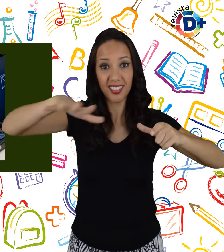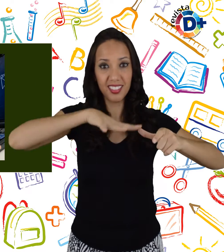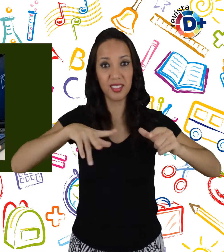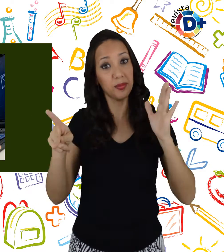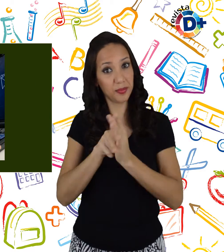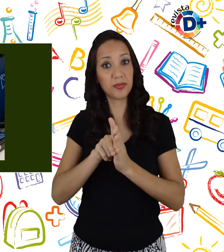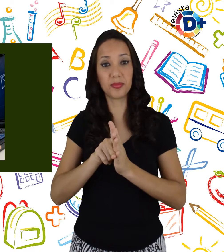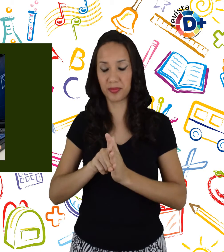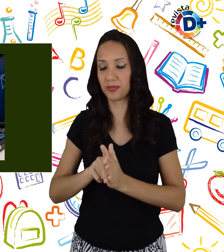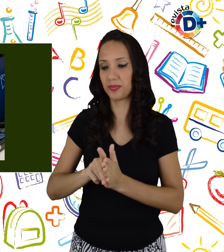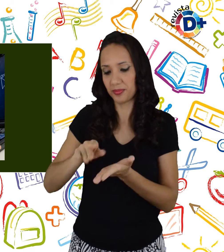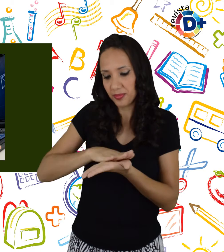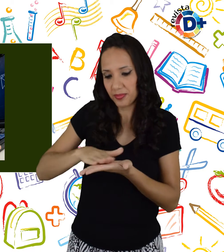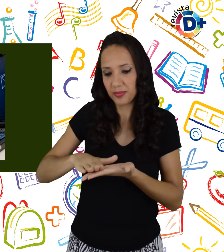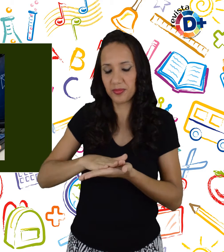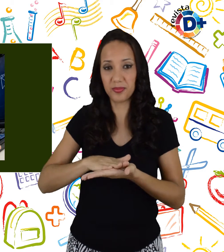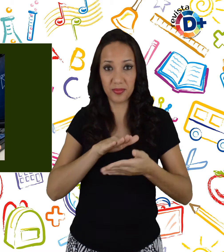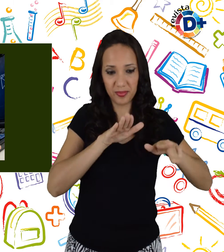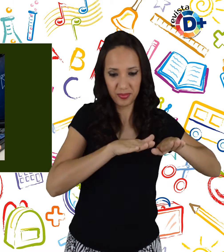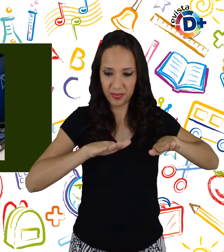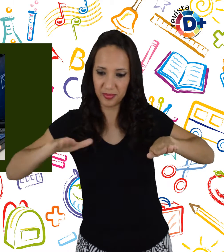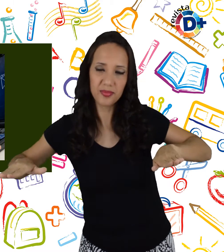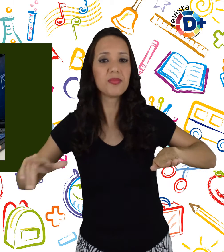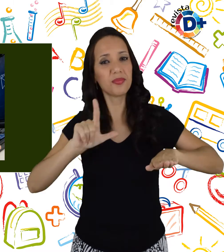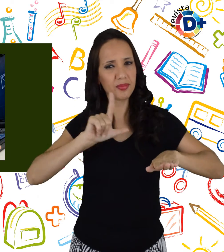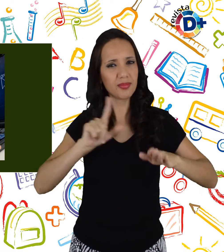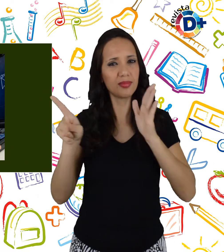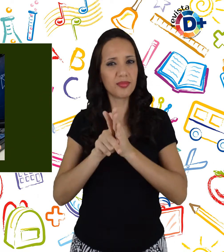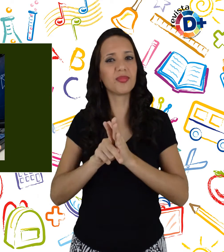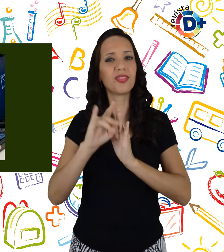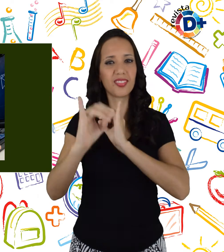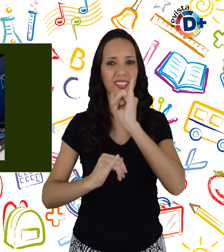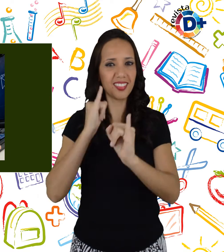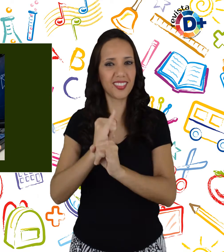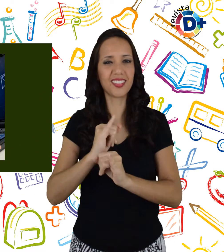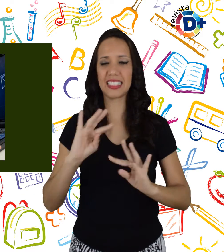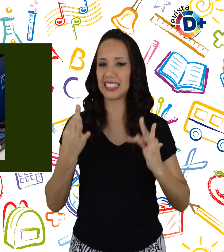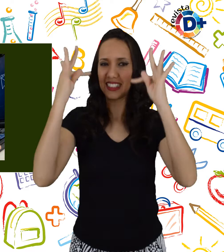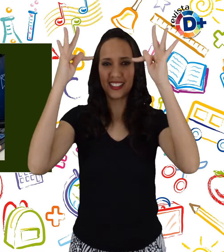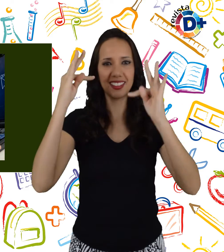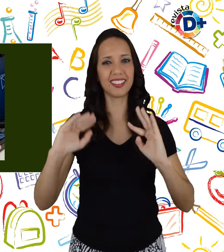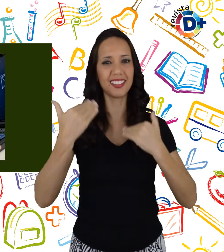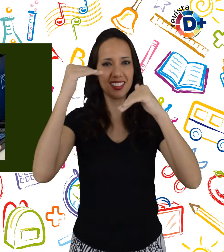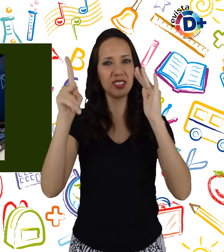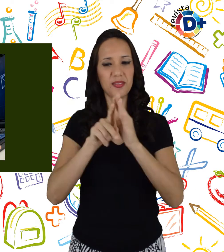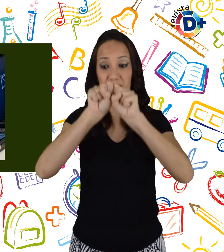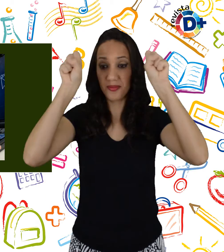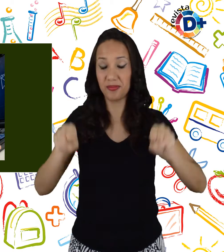com a implantação do piso tátil até recursos tecnológicos como o uso de software leitor de tela com